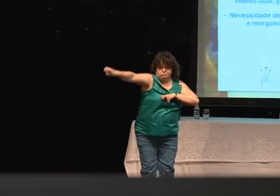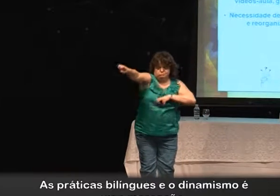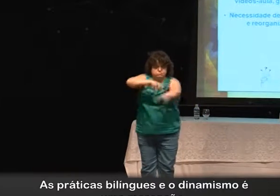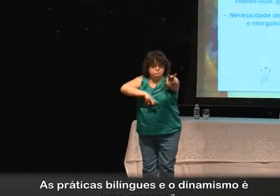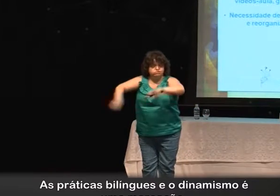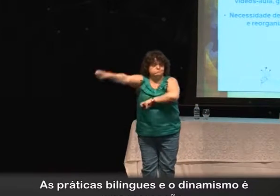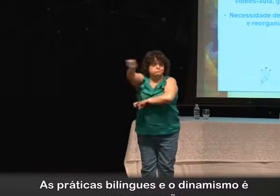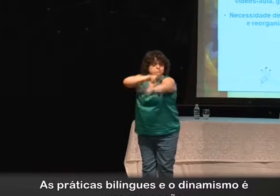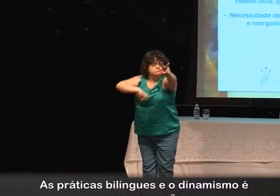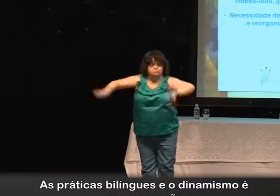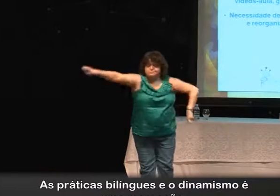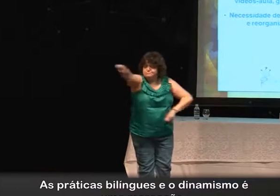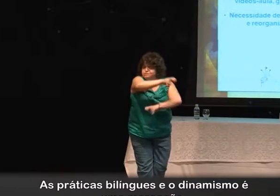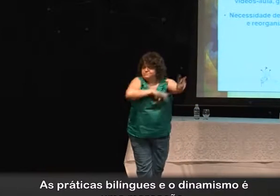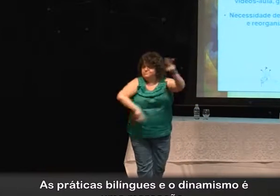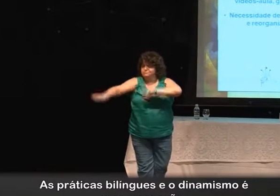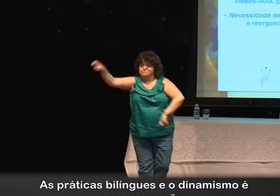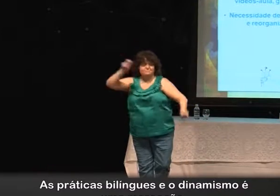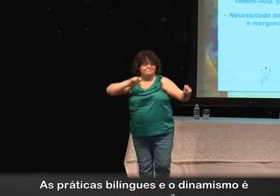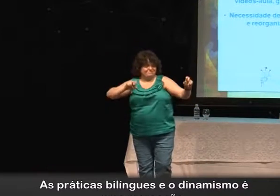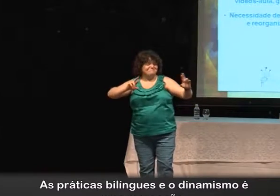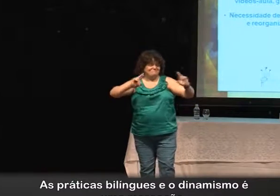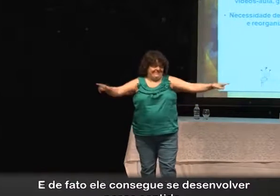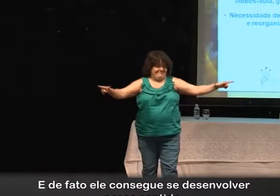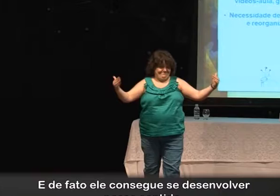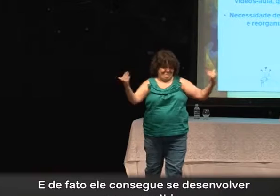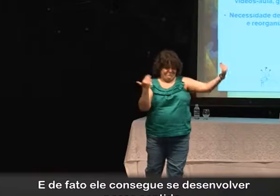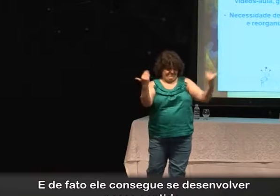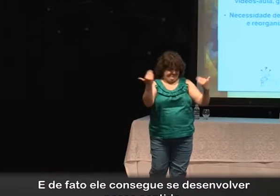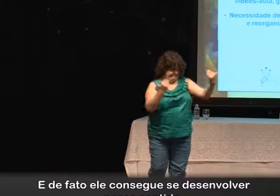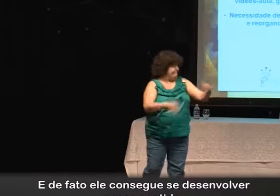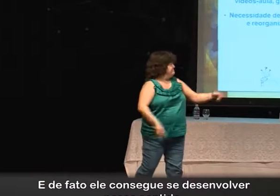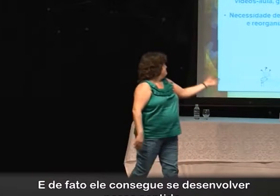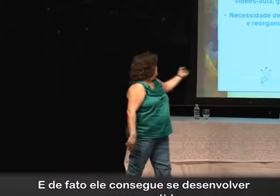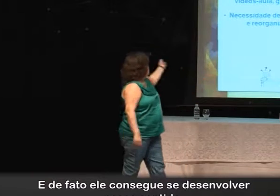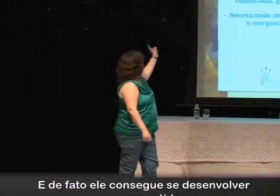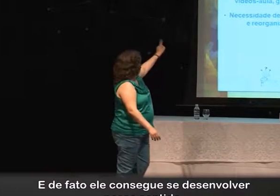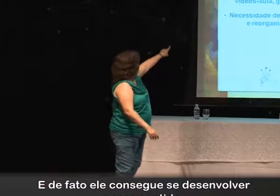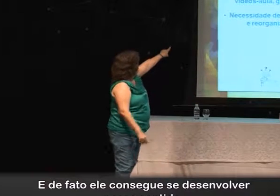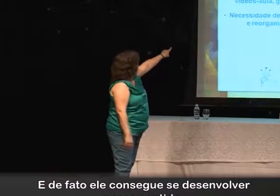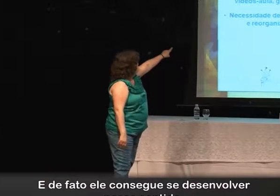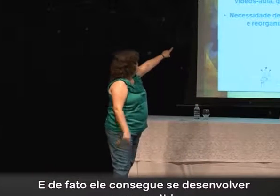Nas práticas bilíngues, o dinamismo é uma marcação e, de fato, ele consegue se desenvolver nesse sentido.